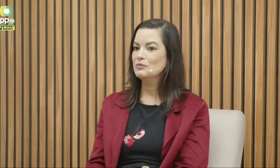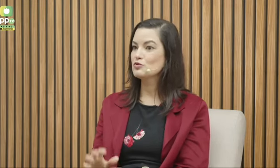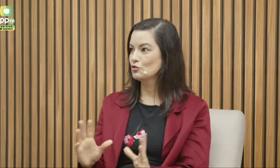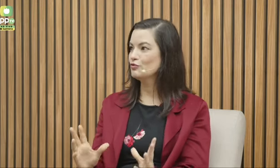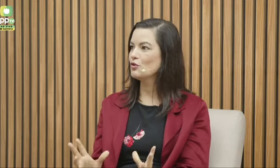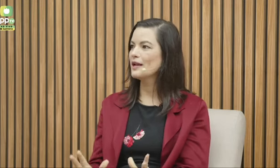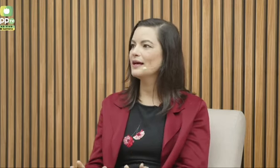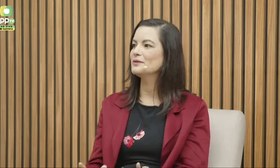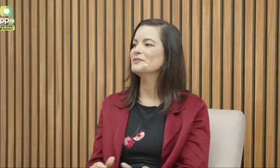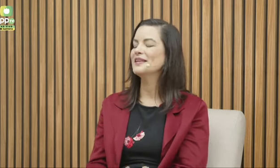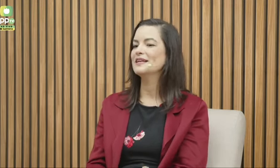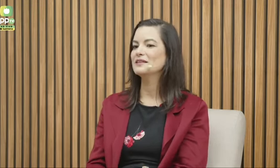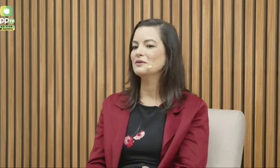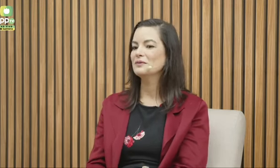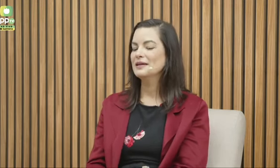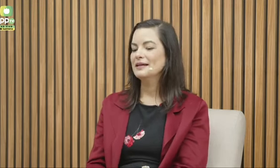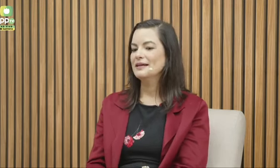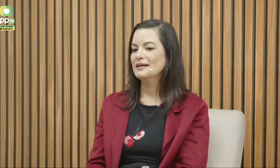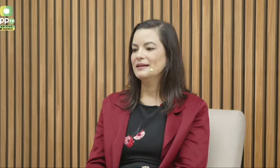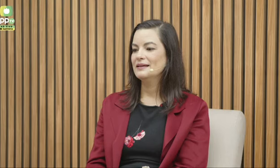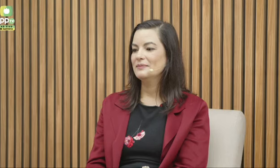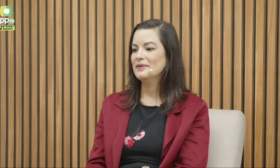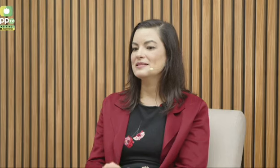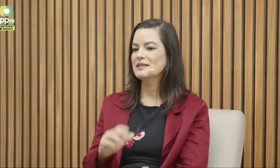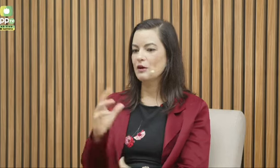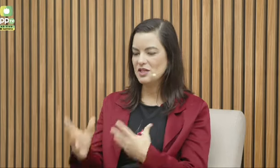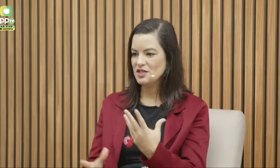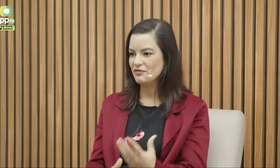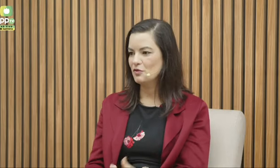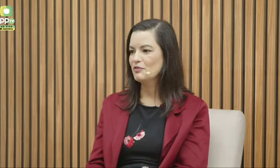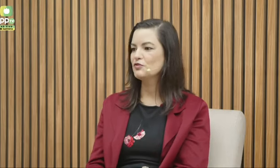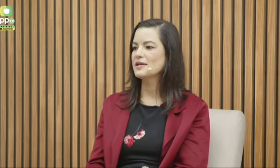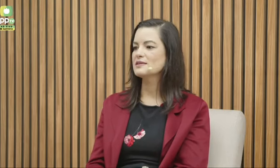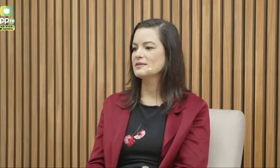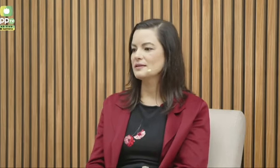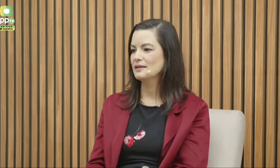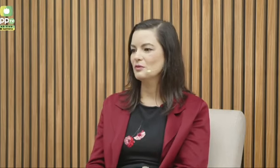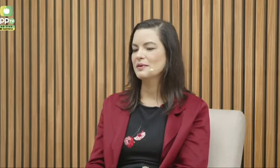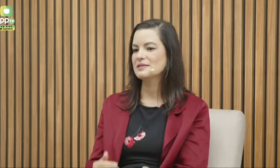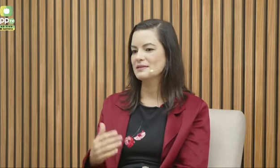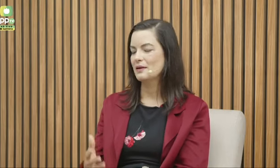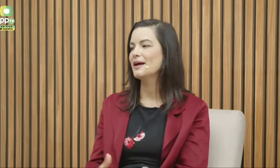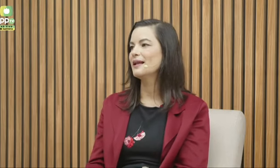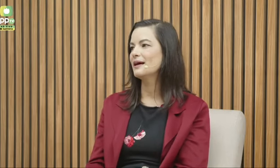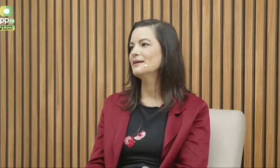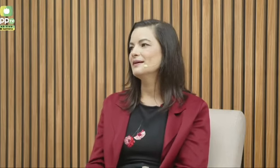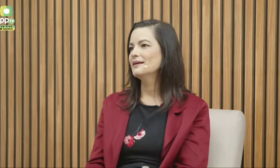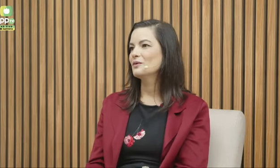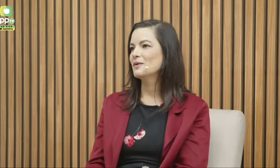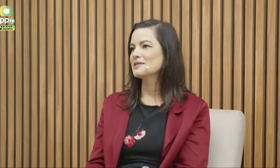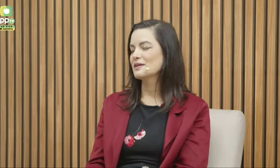para o surdo ficou claro, né? Então, precisa realmente haver uma fluência nessa língua para se trabalhar com essa